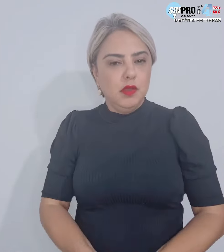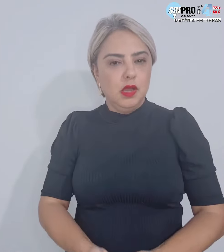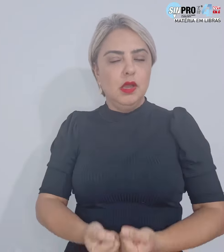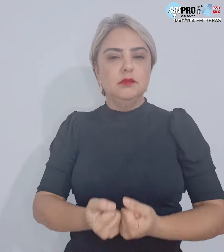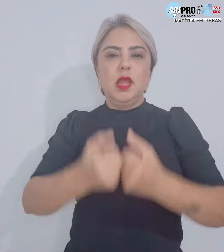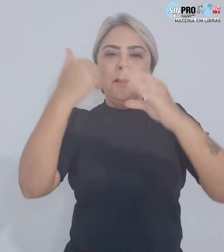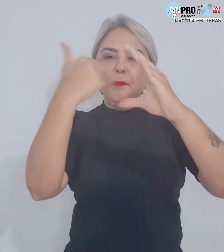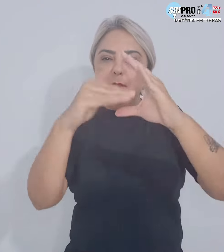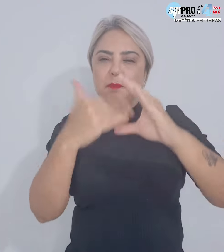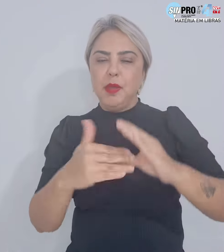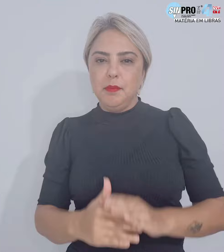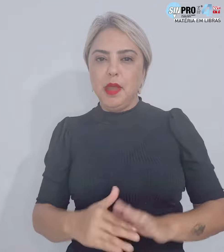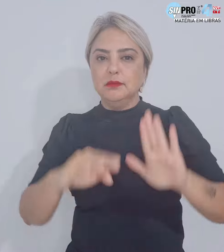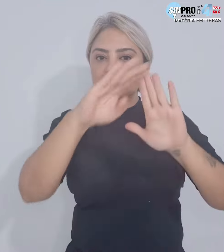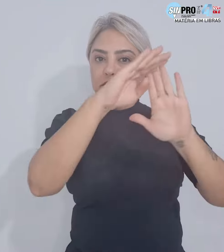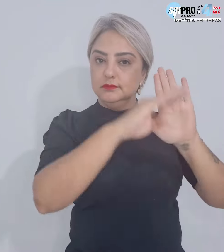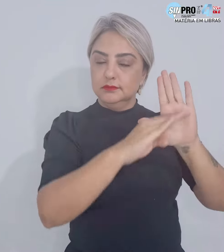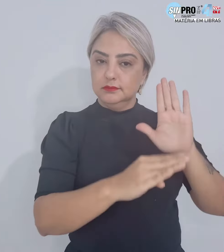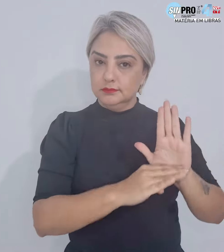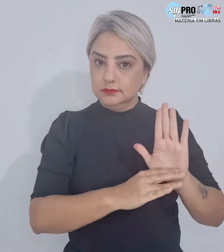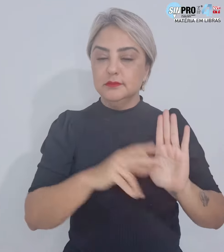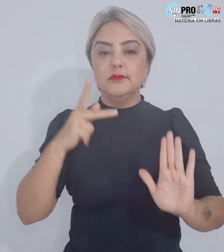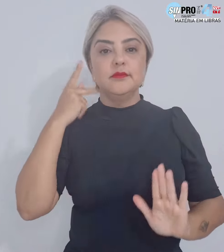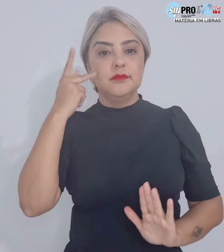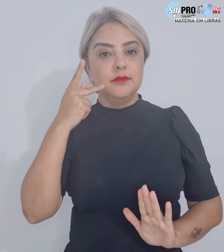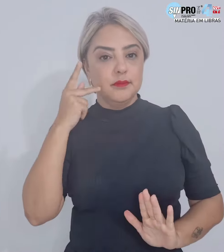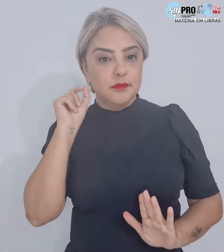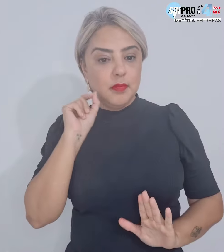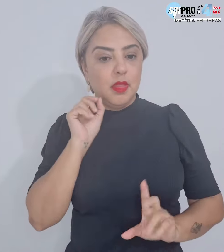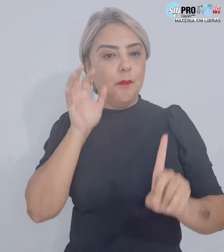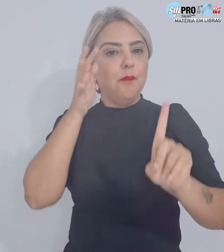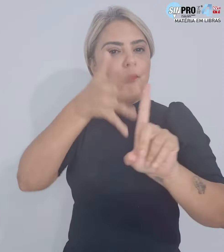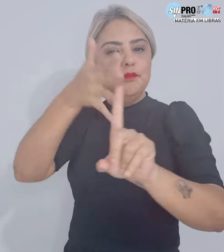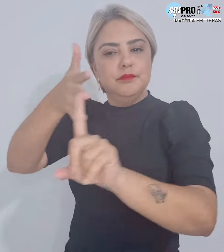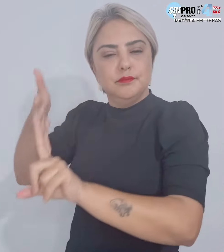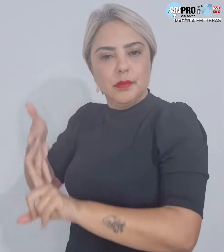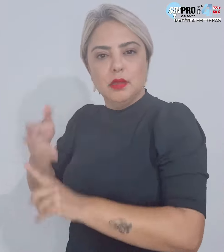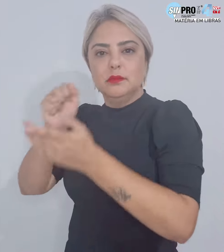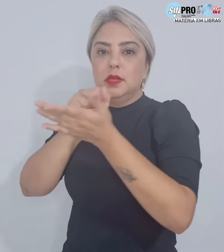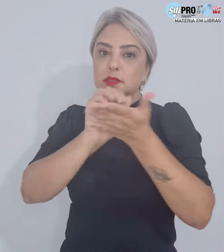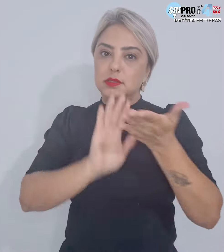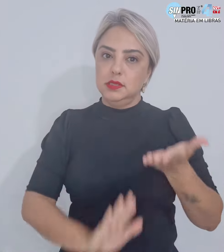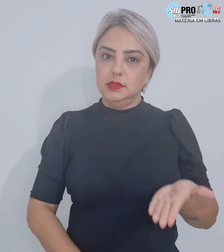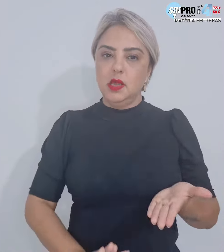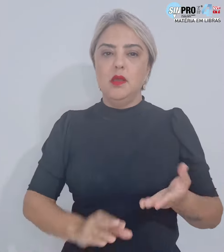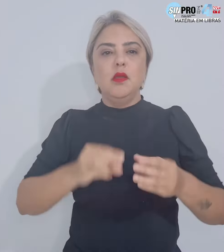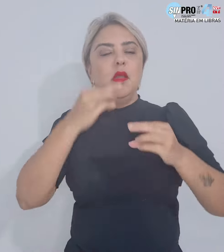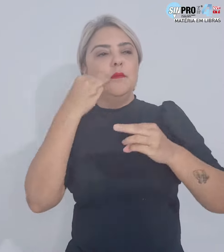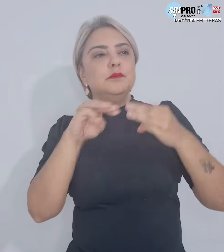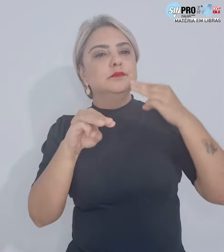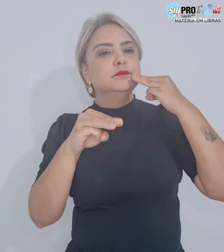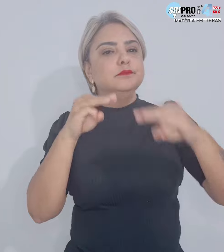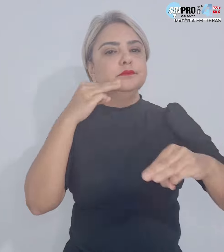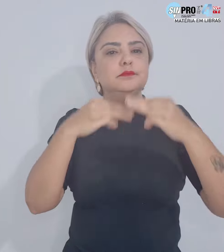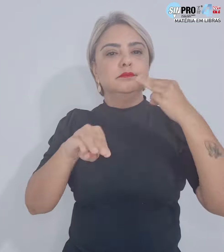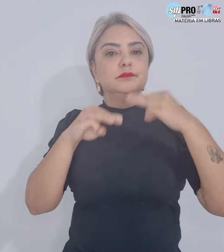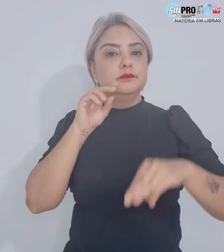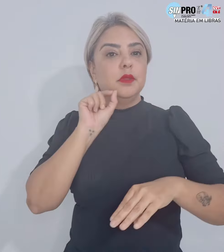enviar a lista de deputados que serão alvos dessa ação e as mensagens-chave